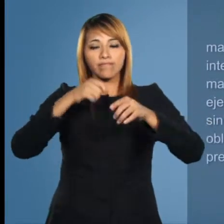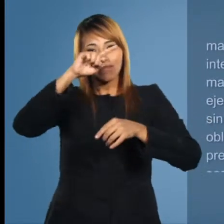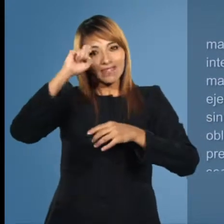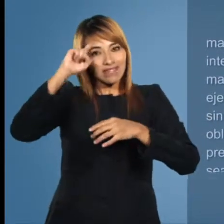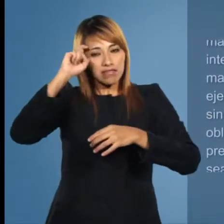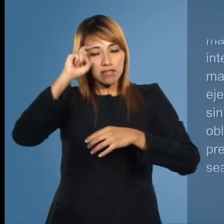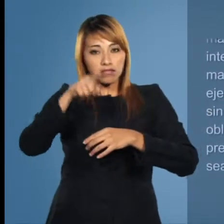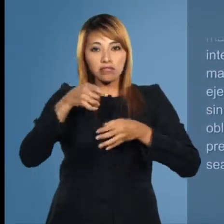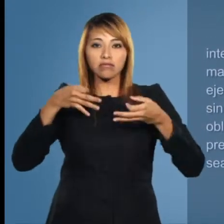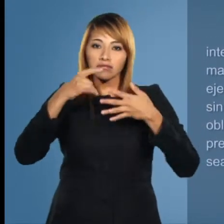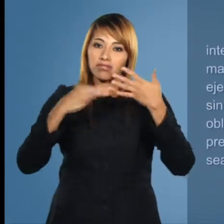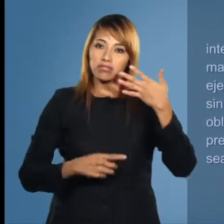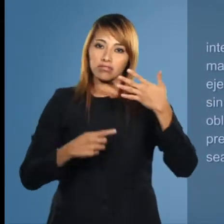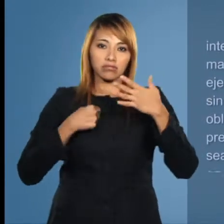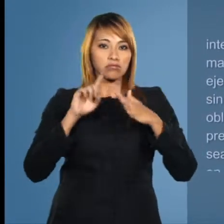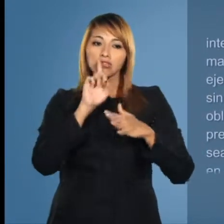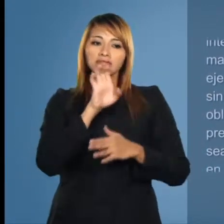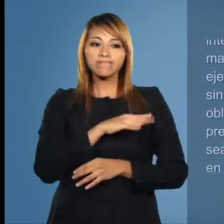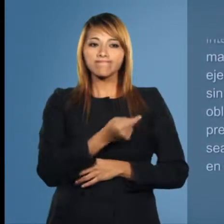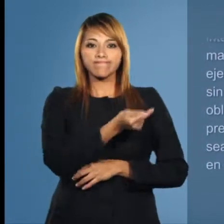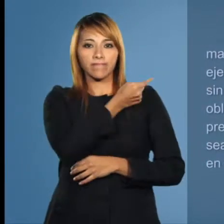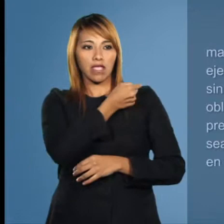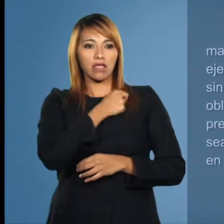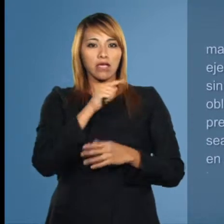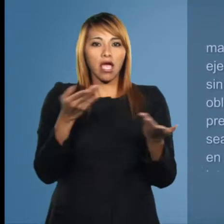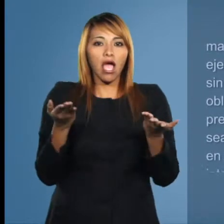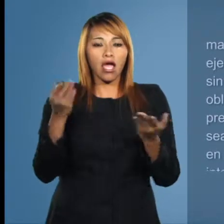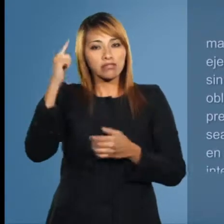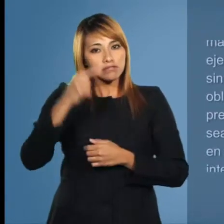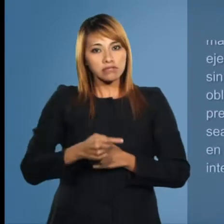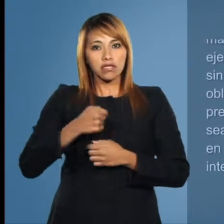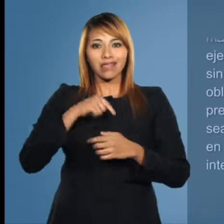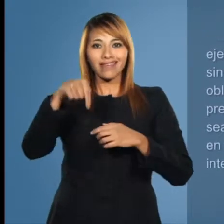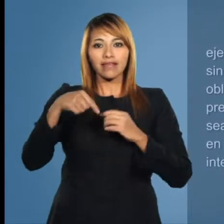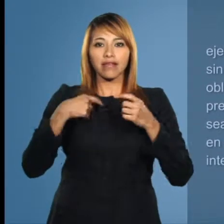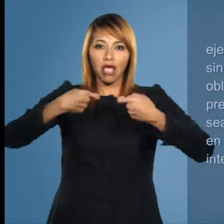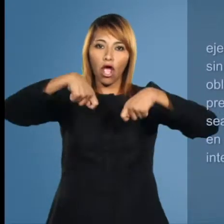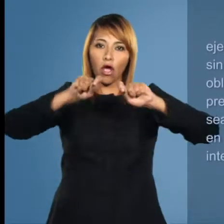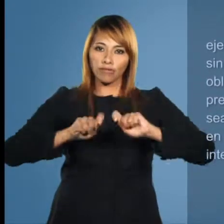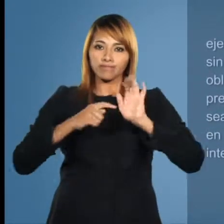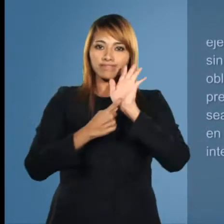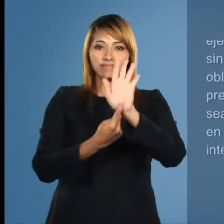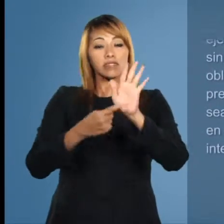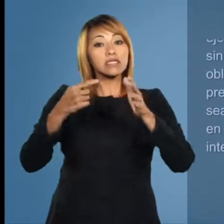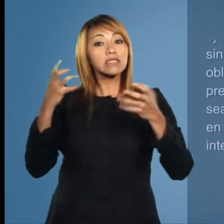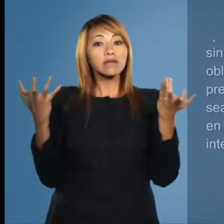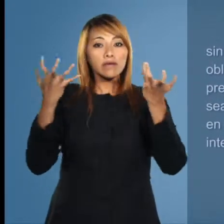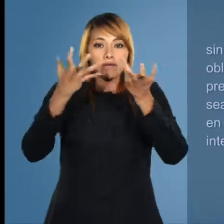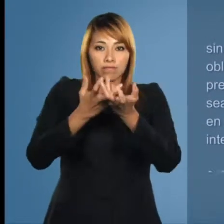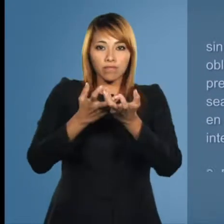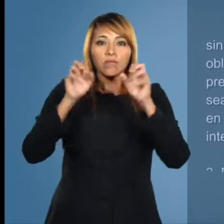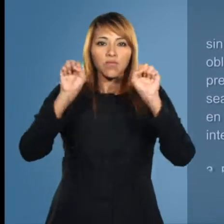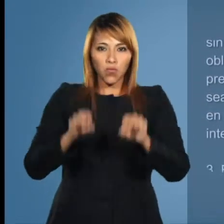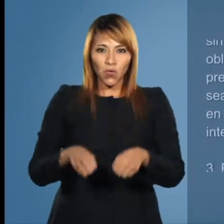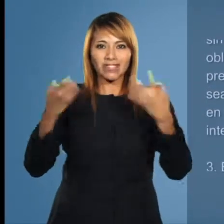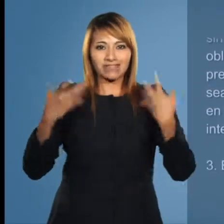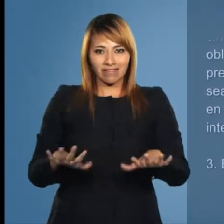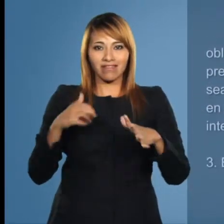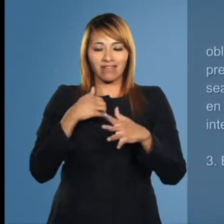sin perjuicio de las obligaciones previstas en la presente convención, que sean aplicables de inmediato en virtud del derecho